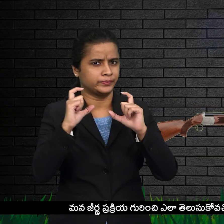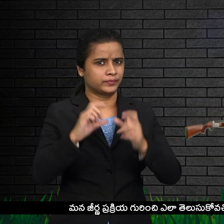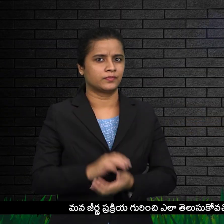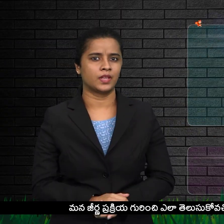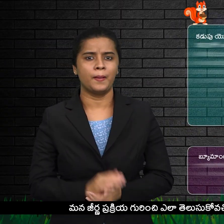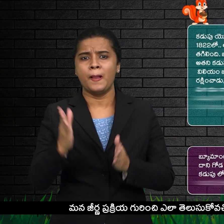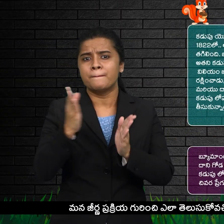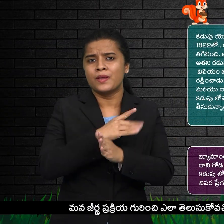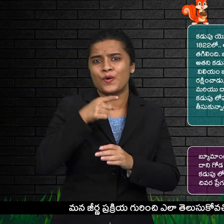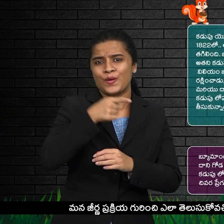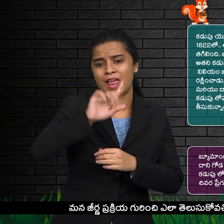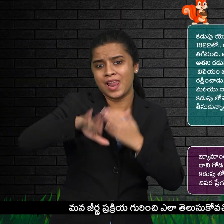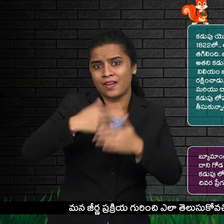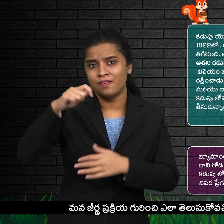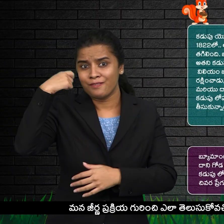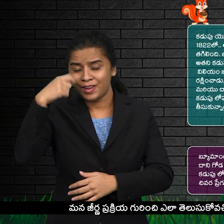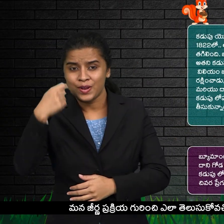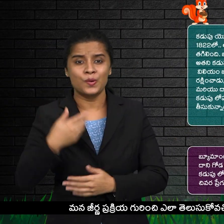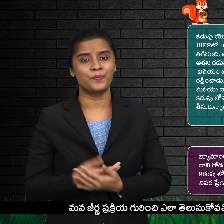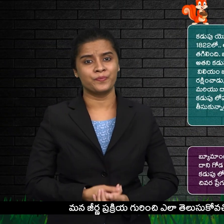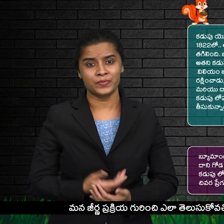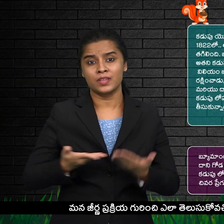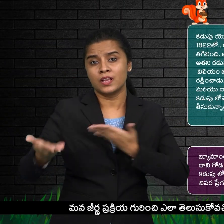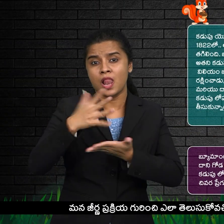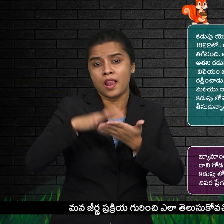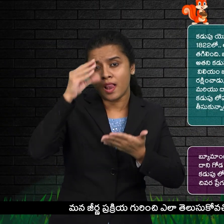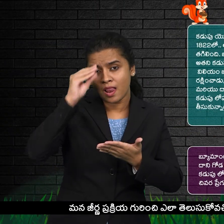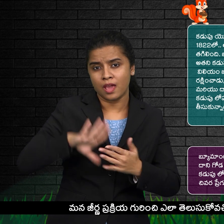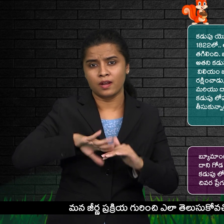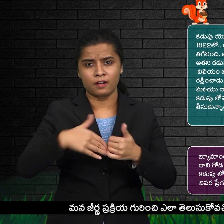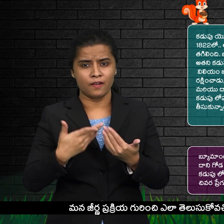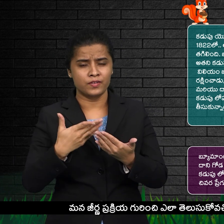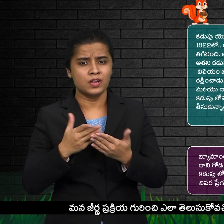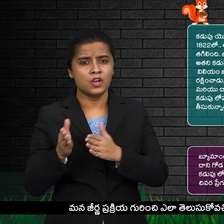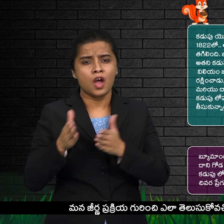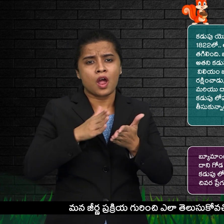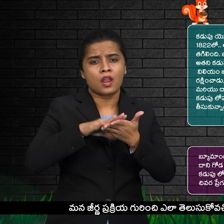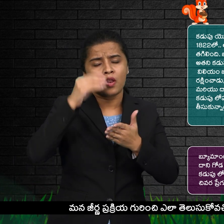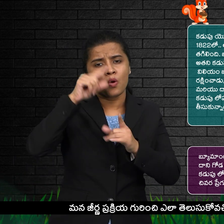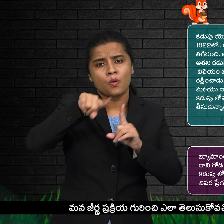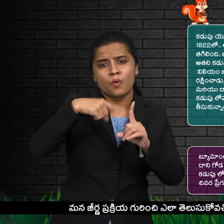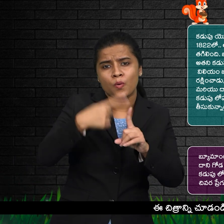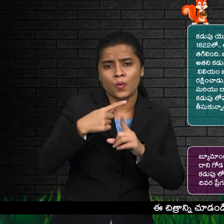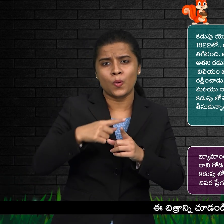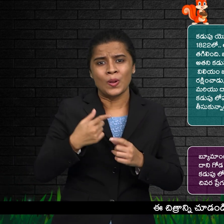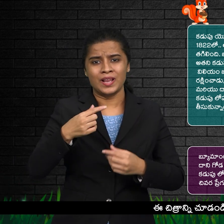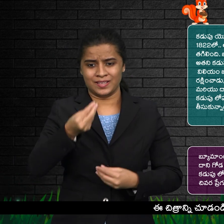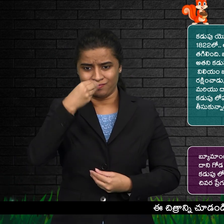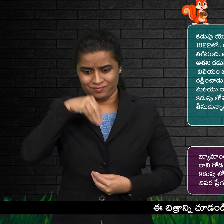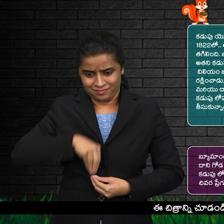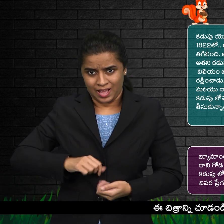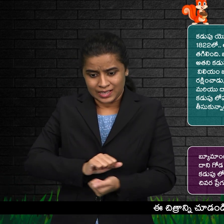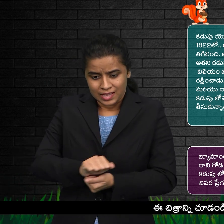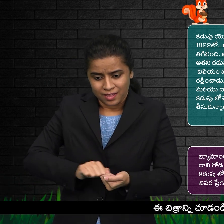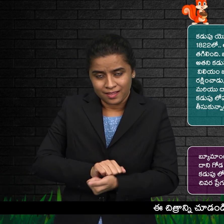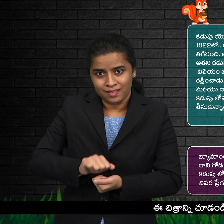మన జీర్ణ ప్రక్రియ గురించి ఎలా తెలుసుకోవచ్చో అర్థం చేసుకోవడానికి తదుపరి వీడియోకి వెళ్లే ముందు ఈ చిత్రాన్ని